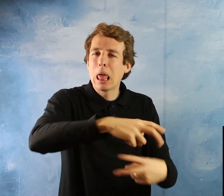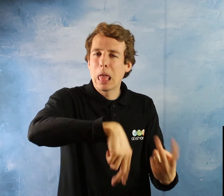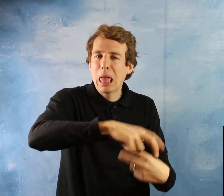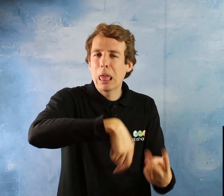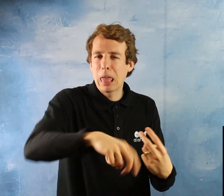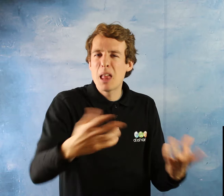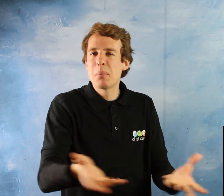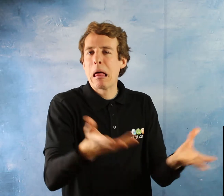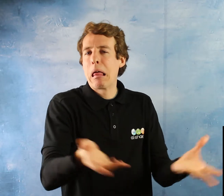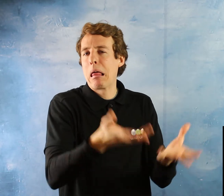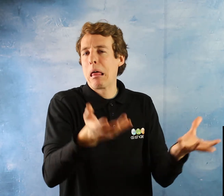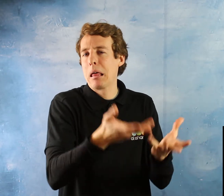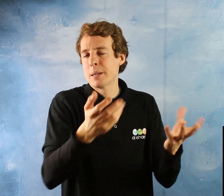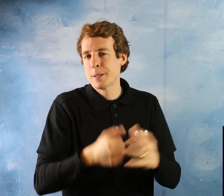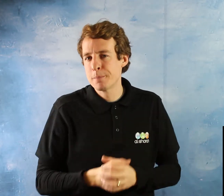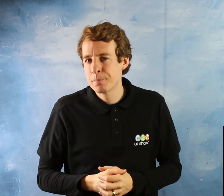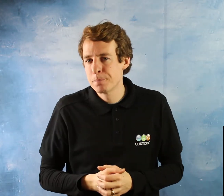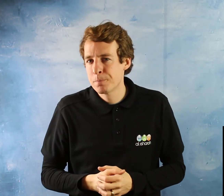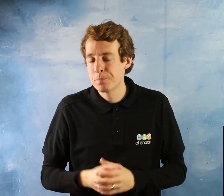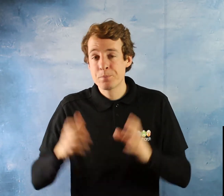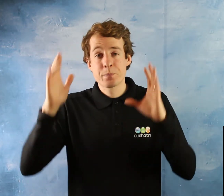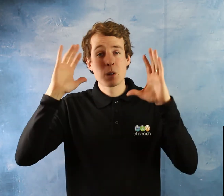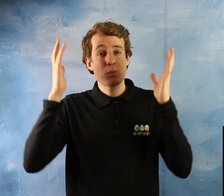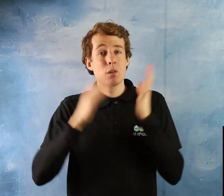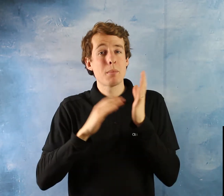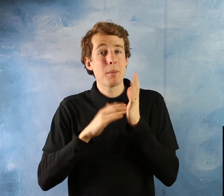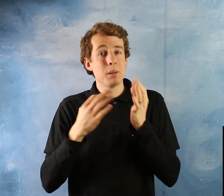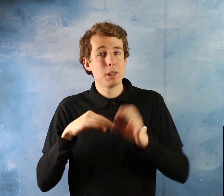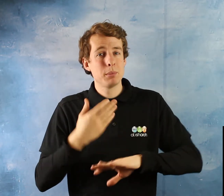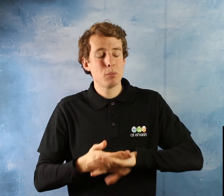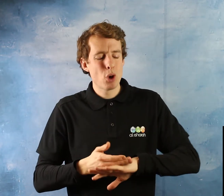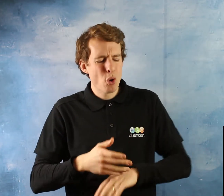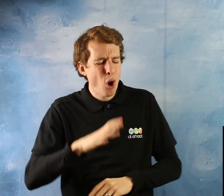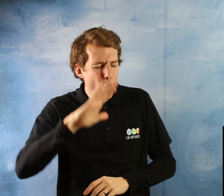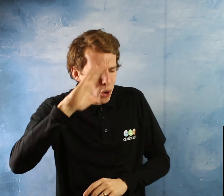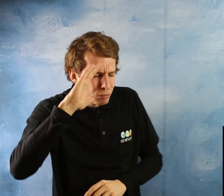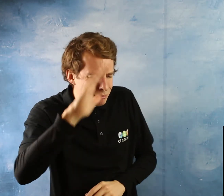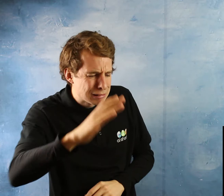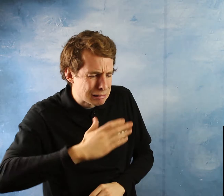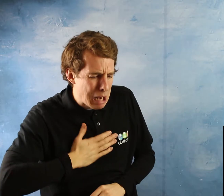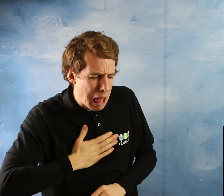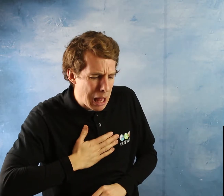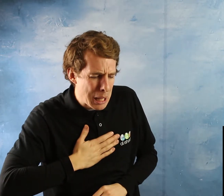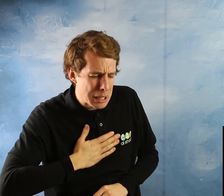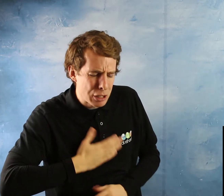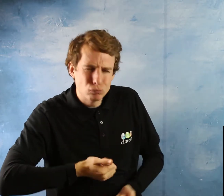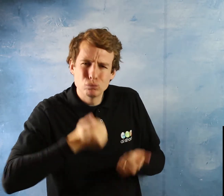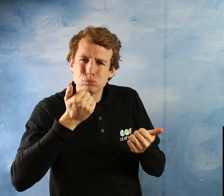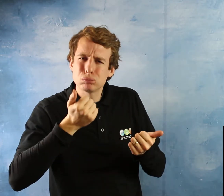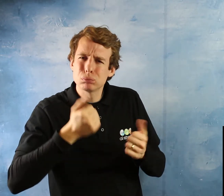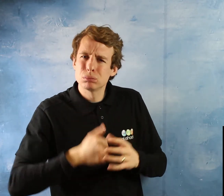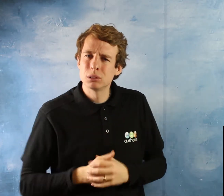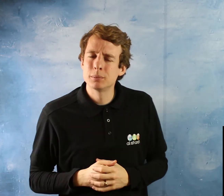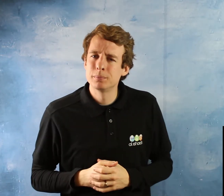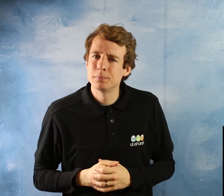It's not in one occasion. وَقَالَ كَانَ النَّبِيِّ صَلَّى اللَّهُ عَلَيْهِ وَسَلَّمْ يَفْعَلُهُ. This was his habit. When he see the